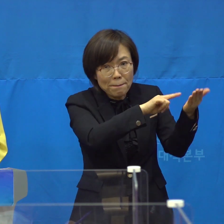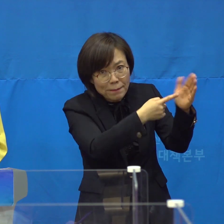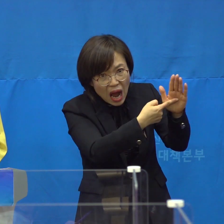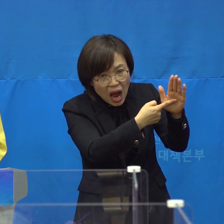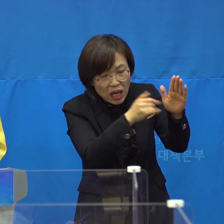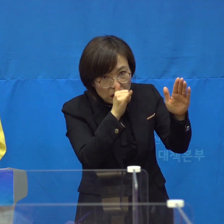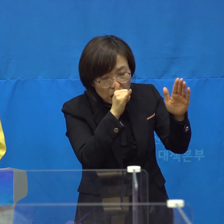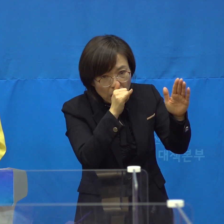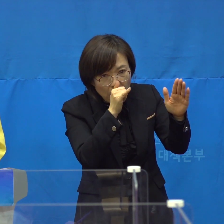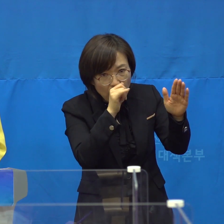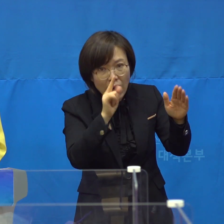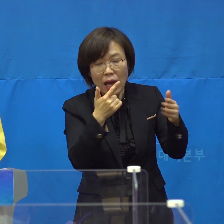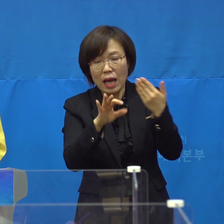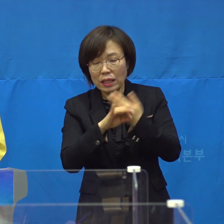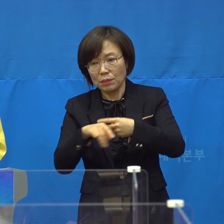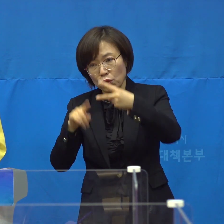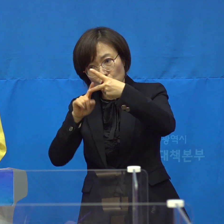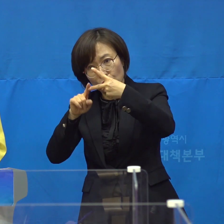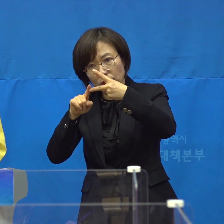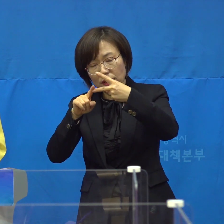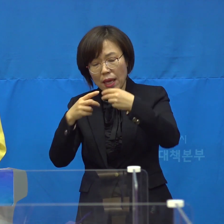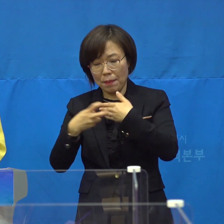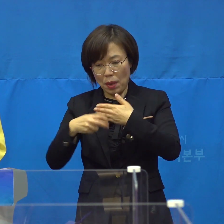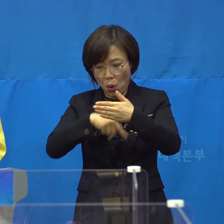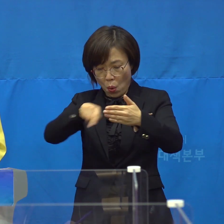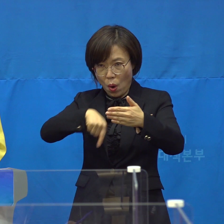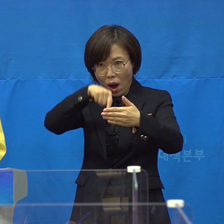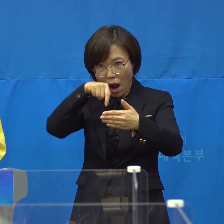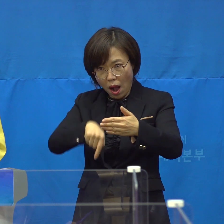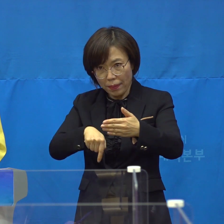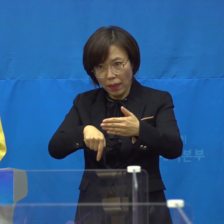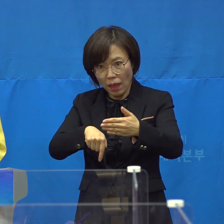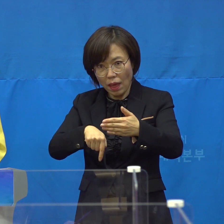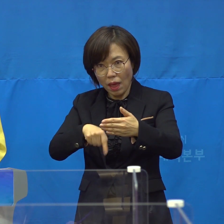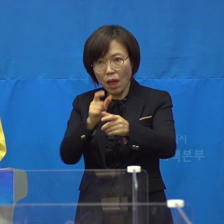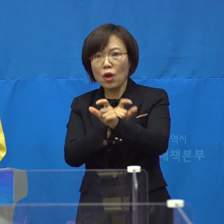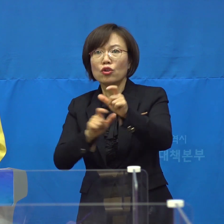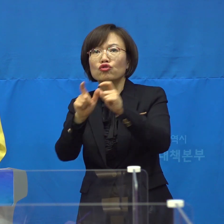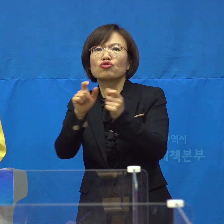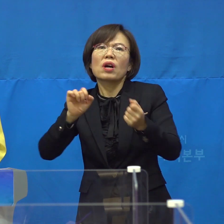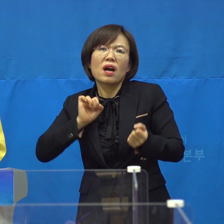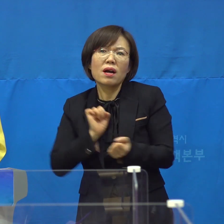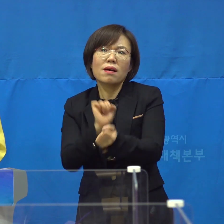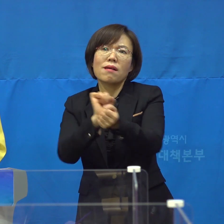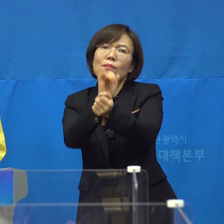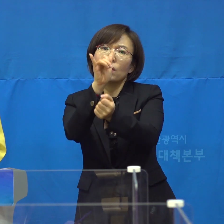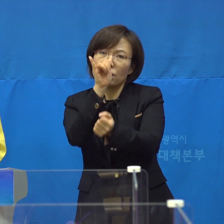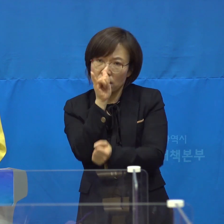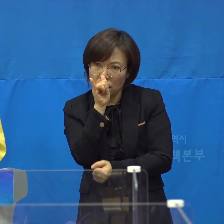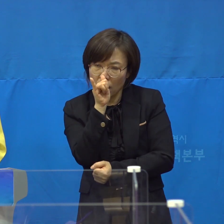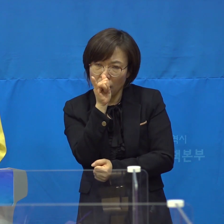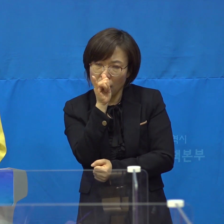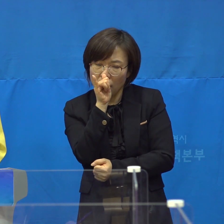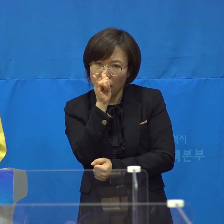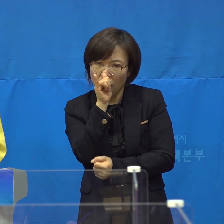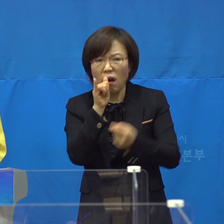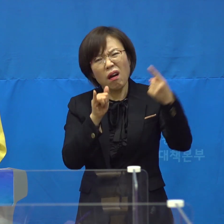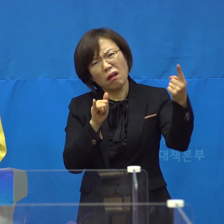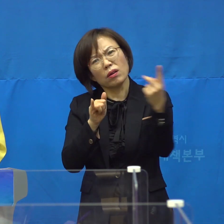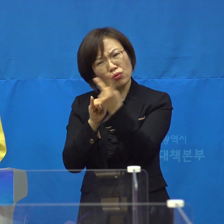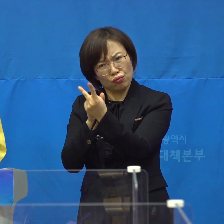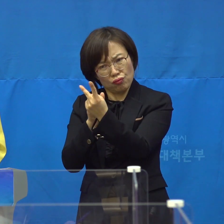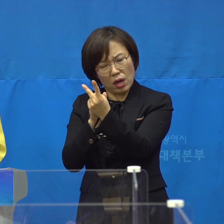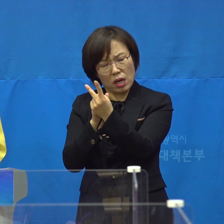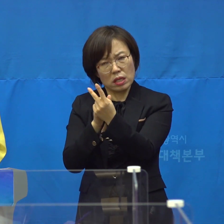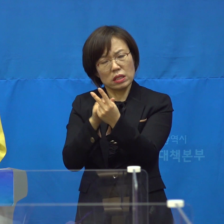경우 또 아니면 병원 내에서 추가 감염이 일어났을 가능성 이 두